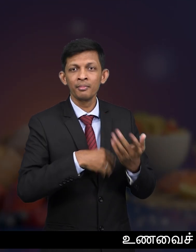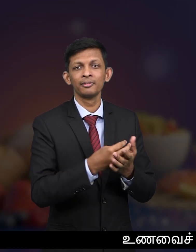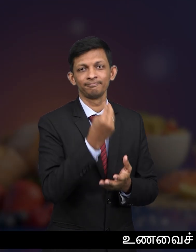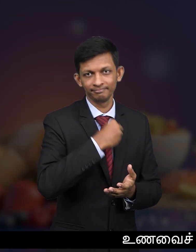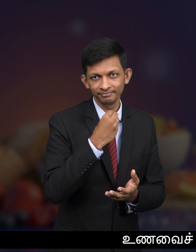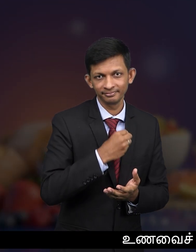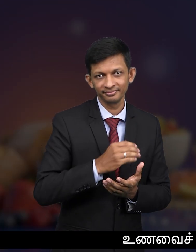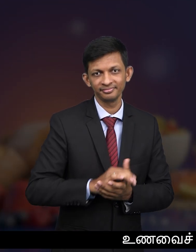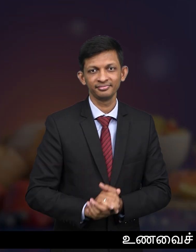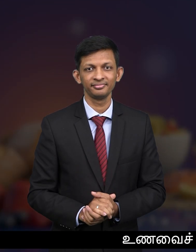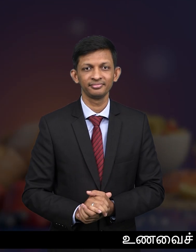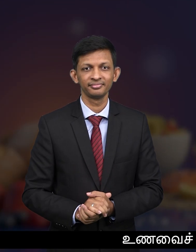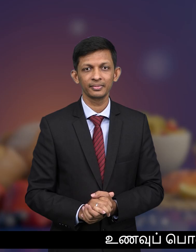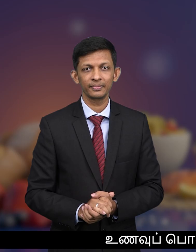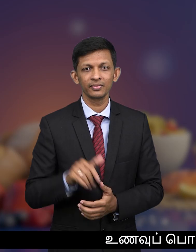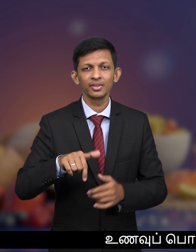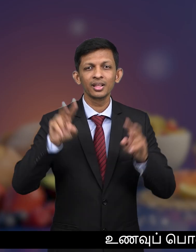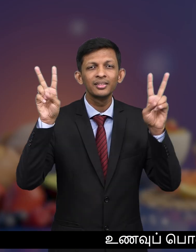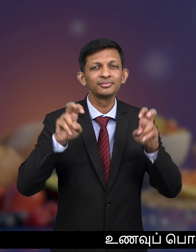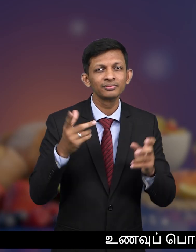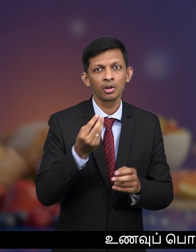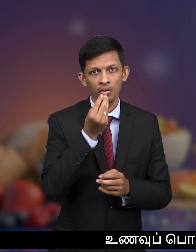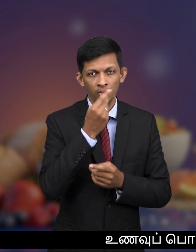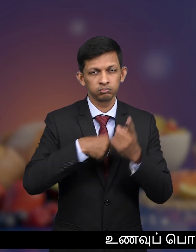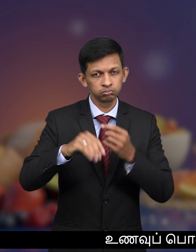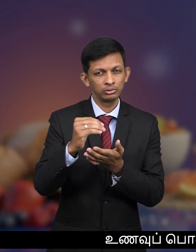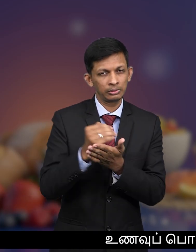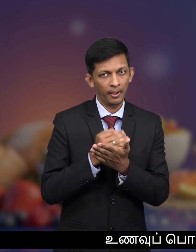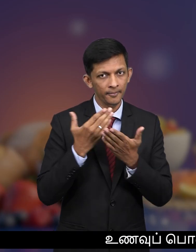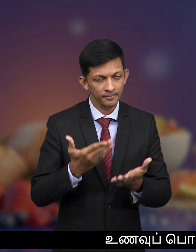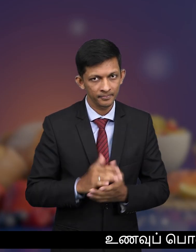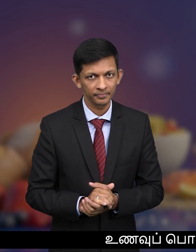செல்லப்பட்ட உணவை சரிபார்க்க வேண்டும். உணவுப் பொருட்களை பாதுகாத்தல்.